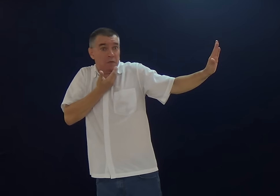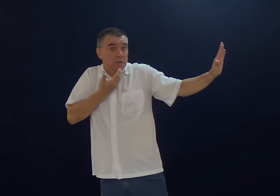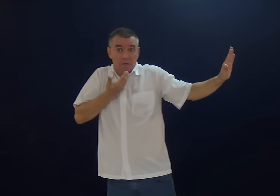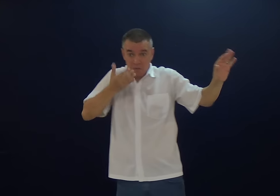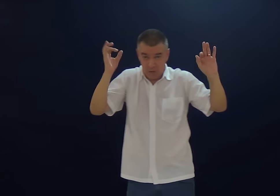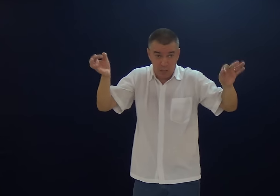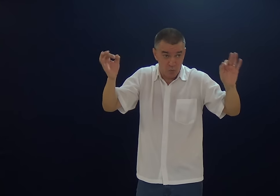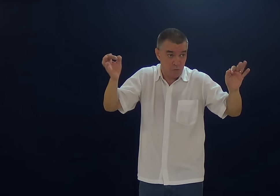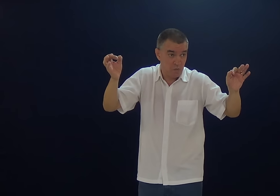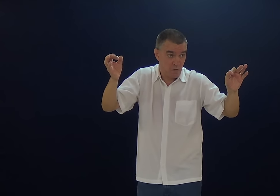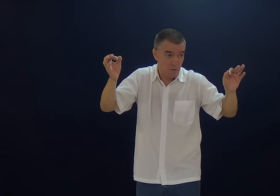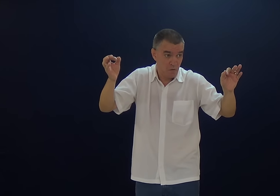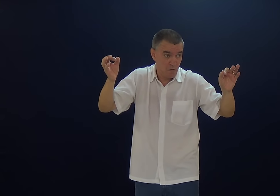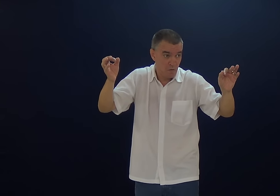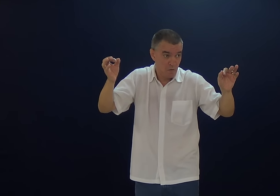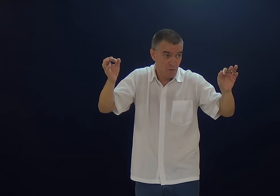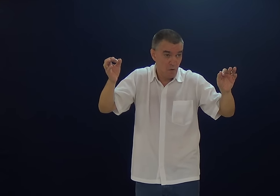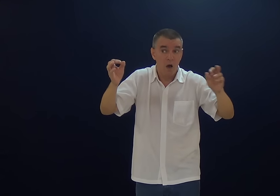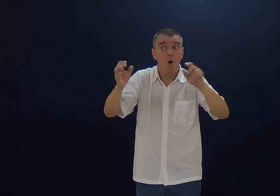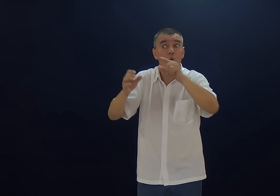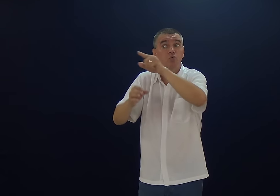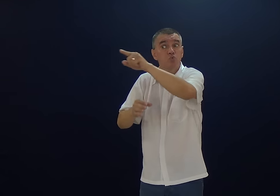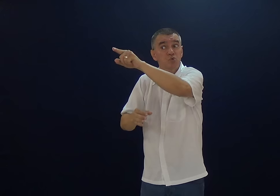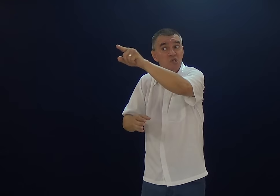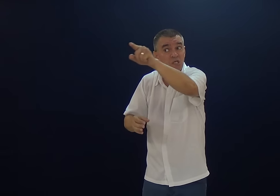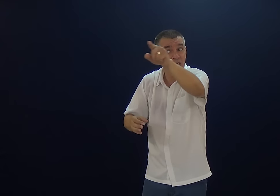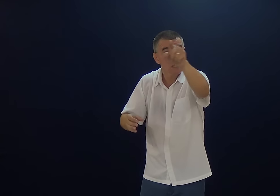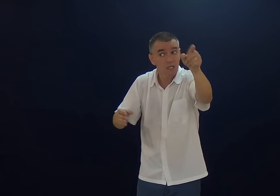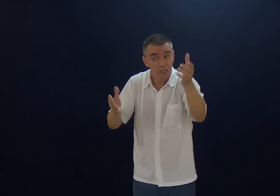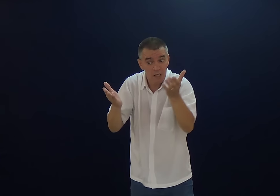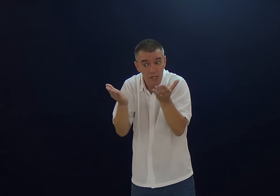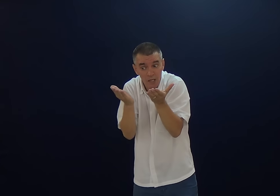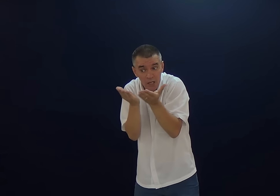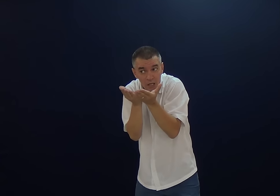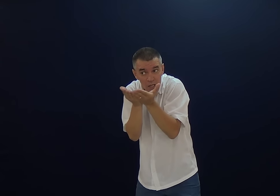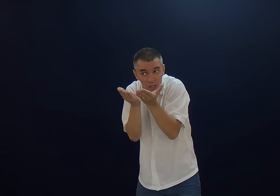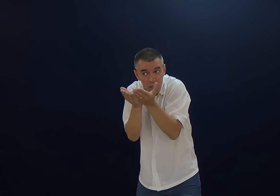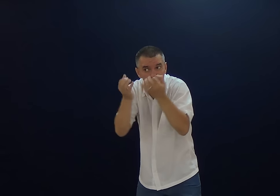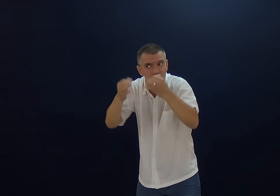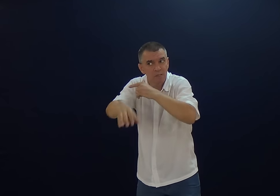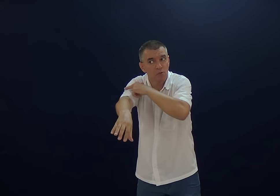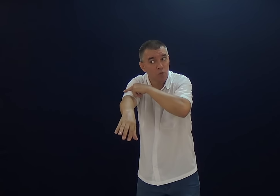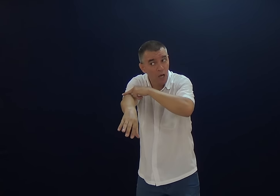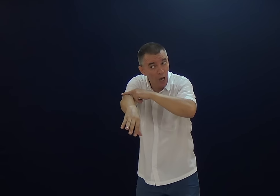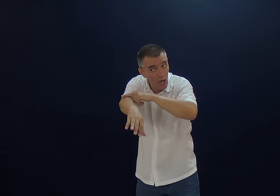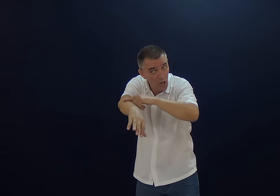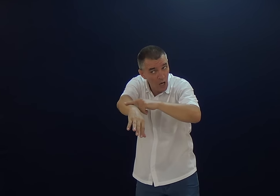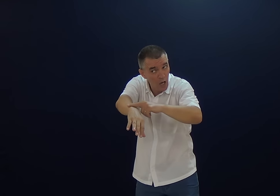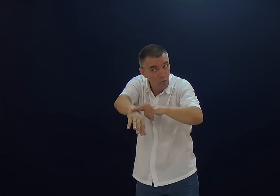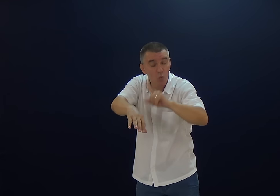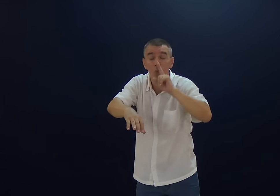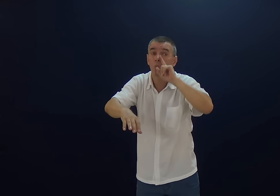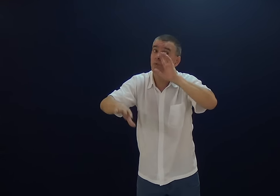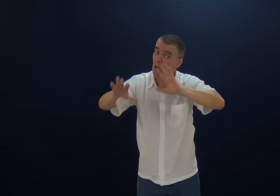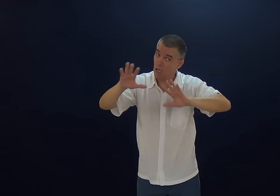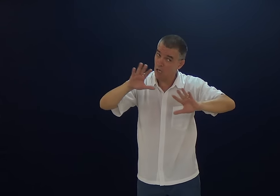precisa se afastar desses ambientes de fofoca você Cristão discípulo de